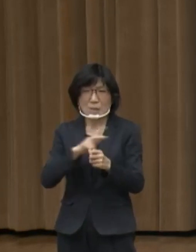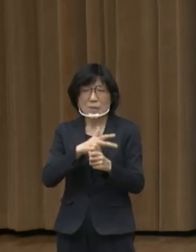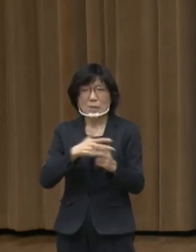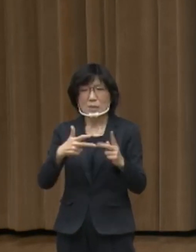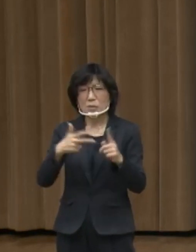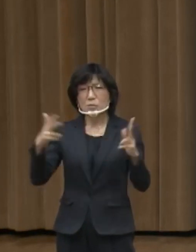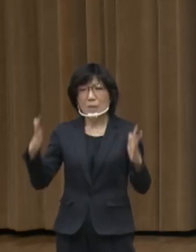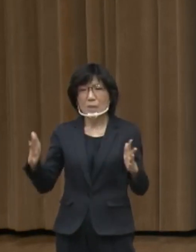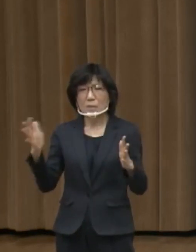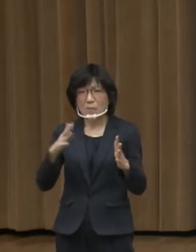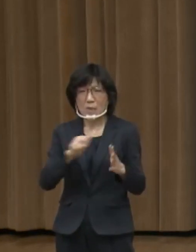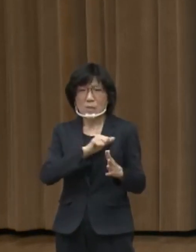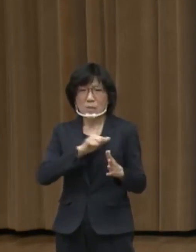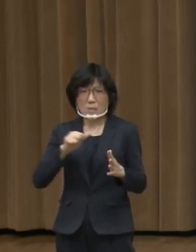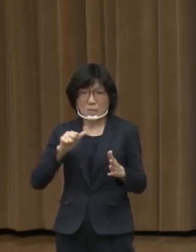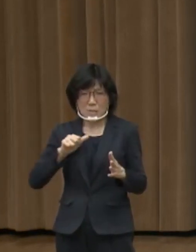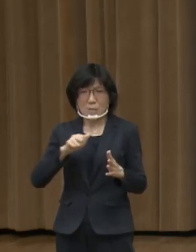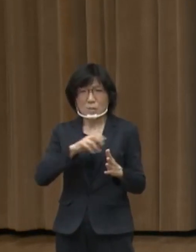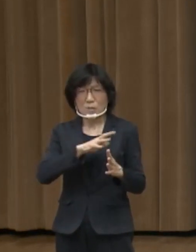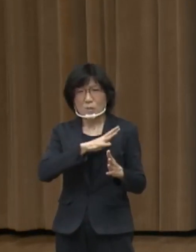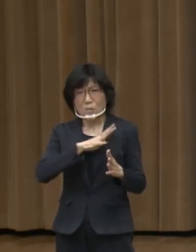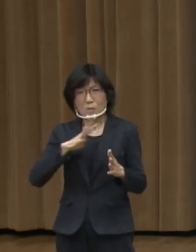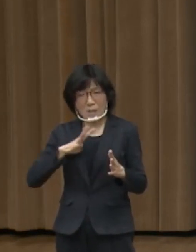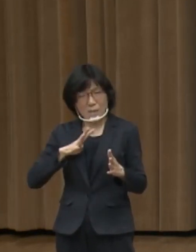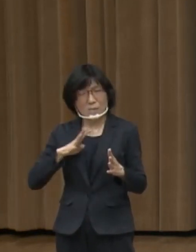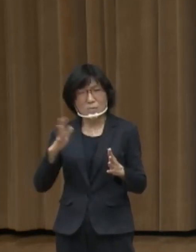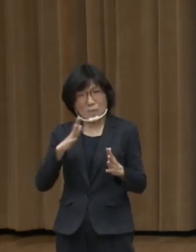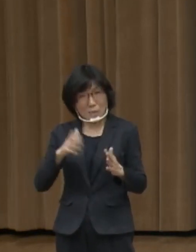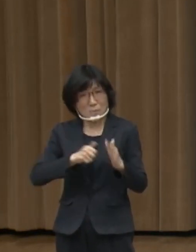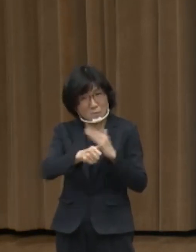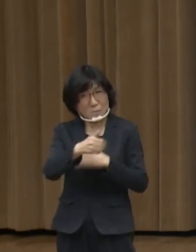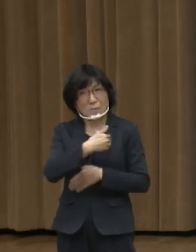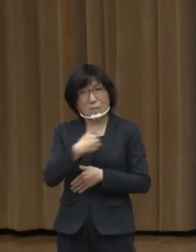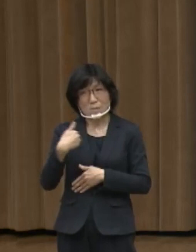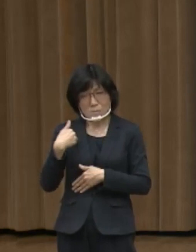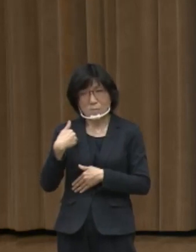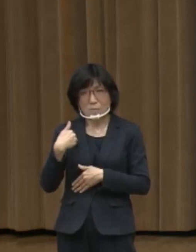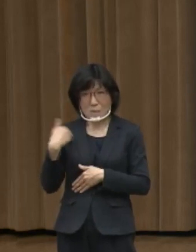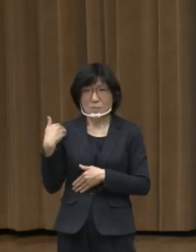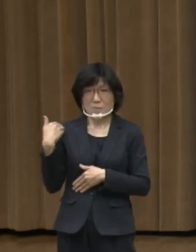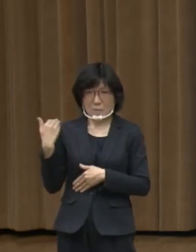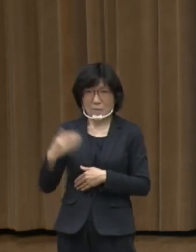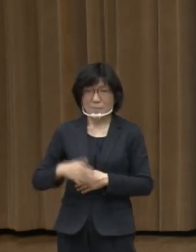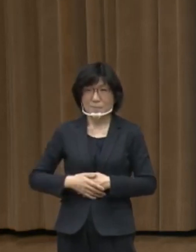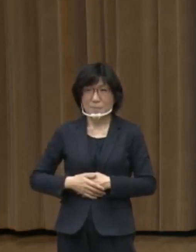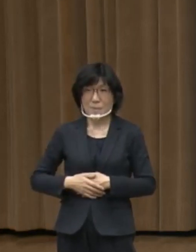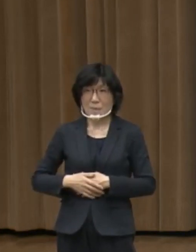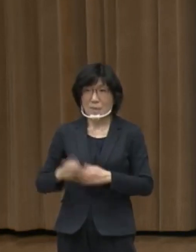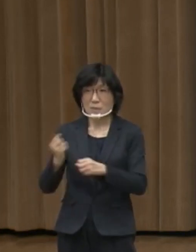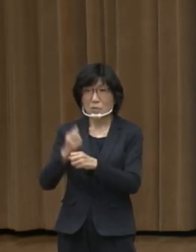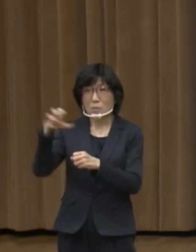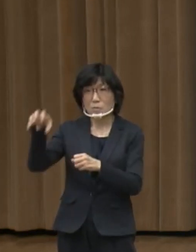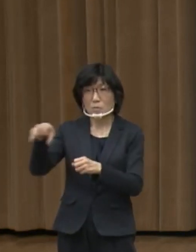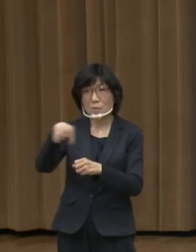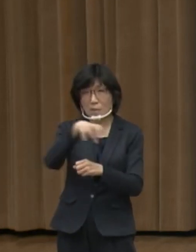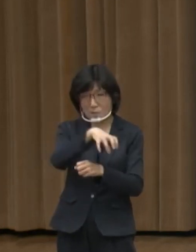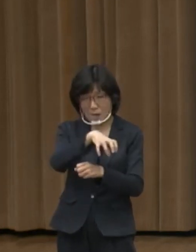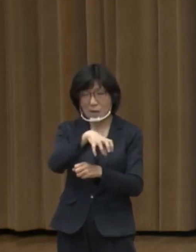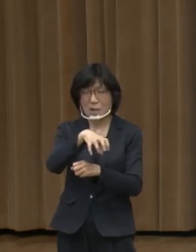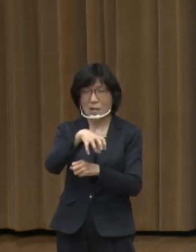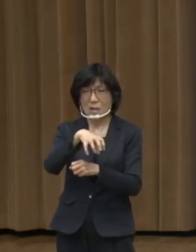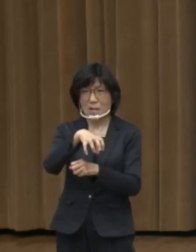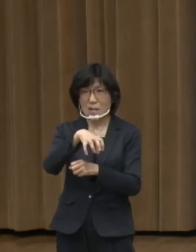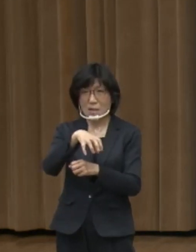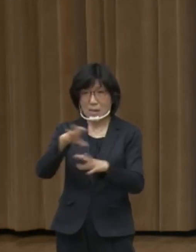日間に短縮することが可能であります。各事業所においては、引き続き事業所内